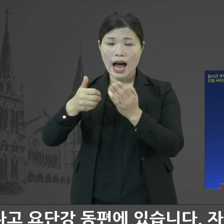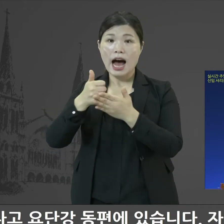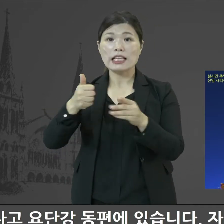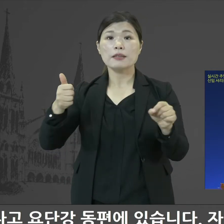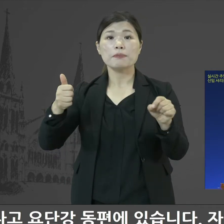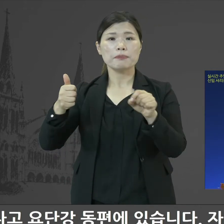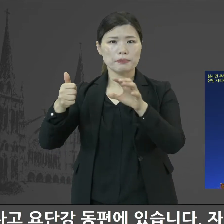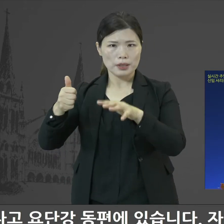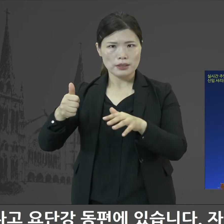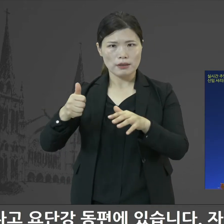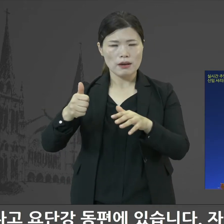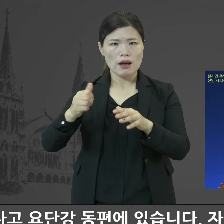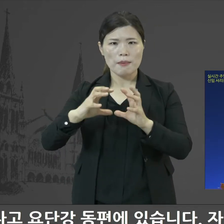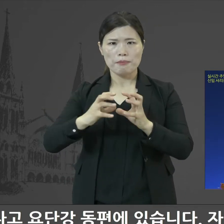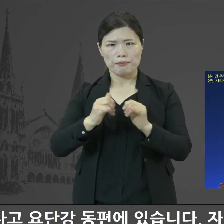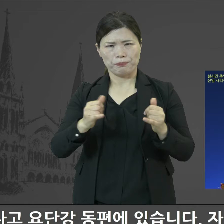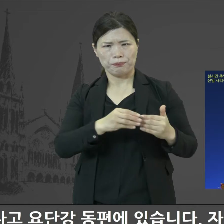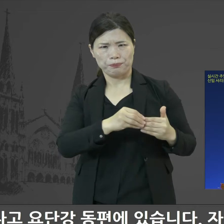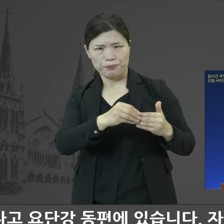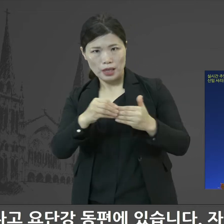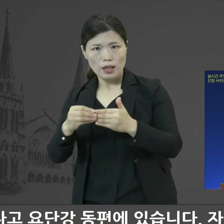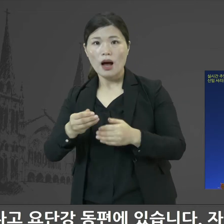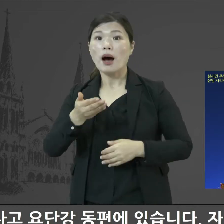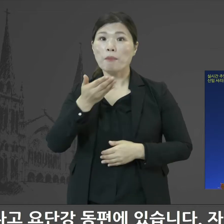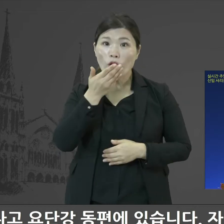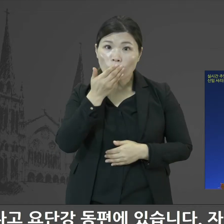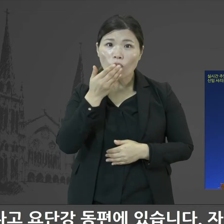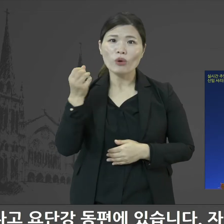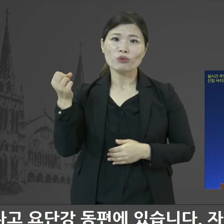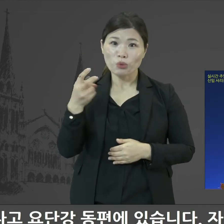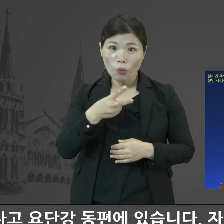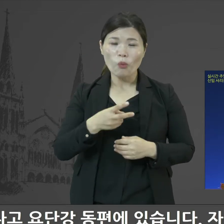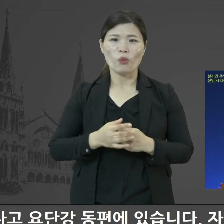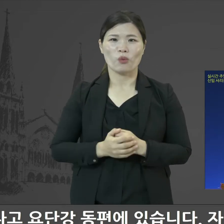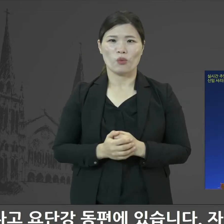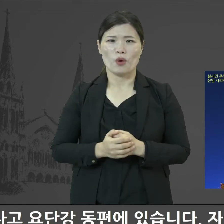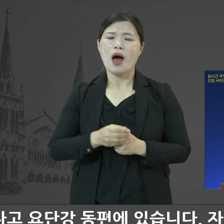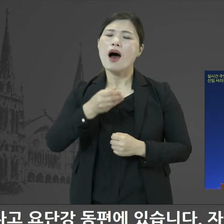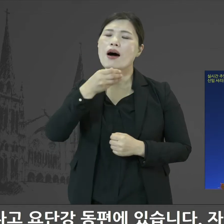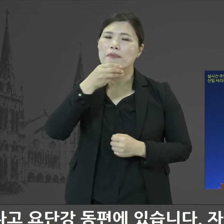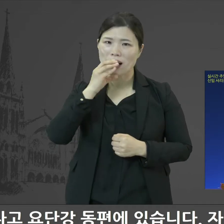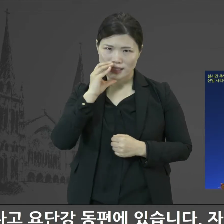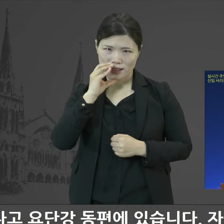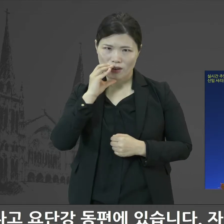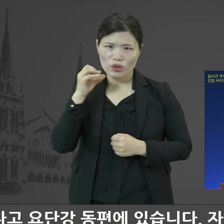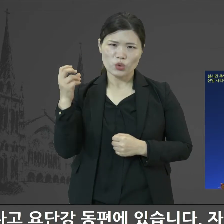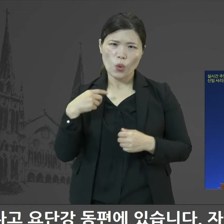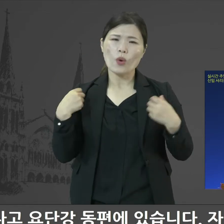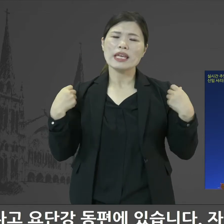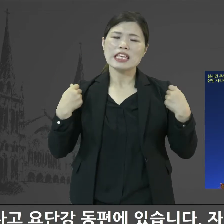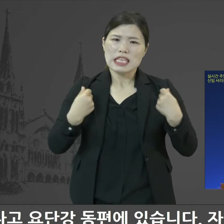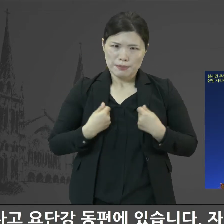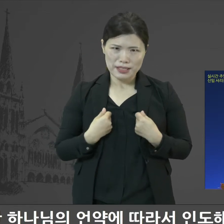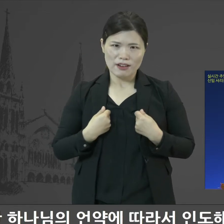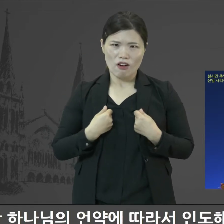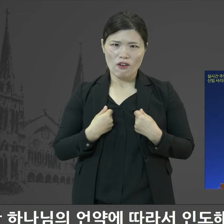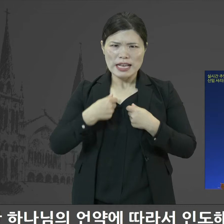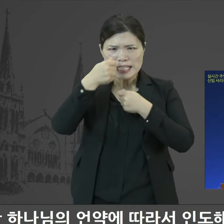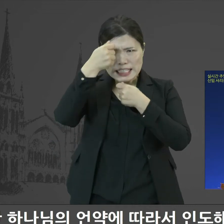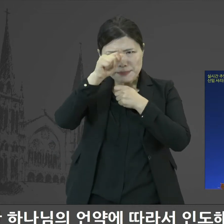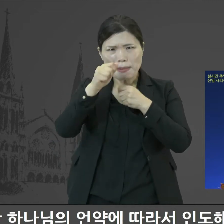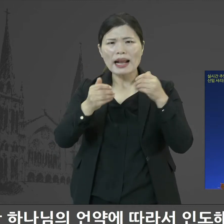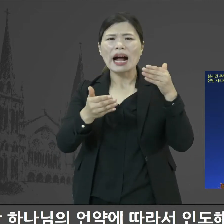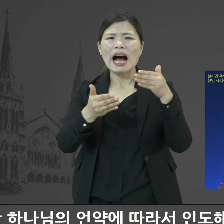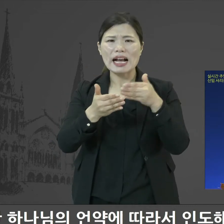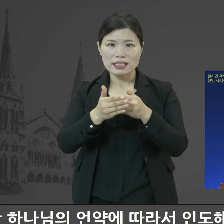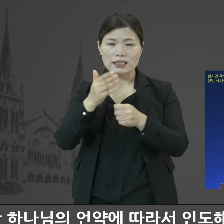인도해 주셨습니다. 먹을 것은 말할 것도 없고 마실 것, 또 입을 것, 신발 하나까지